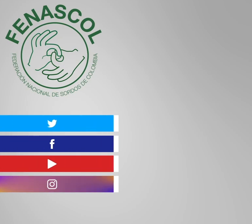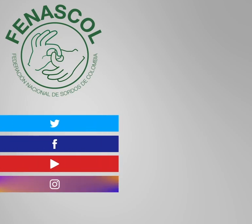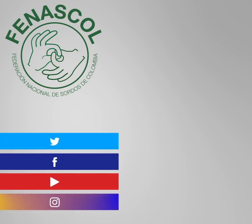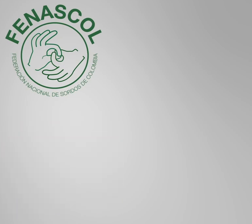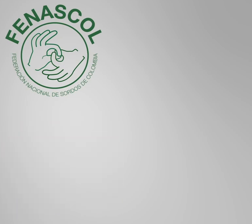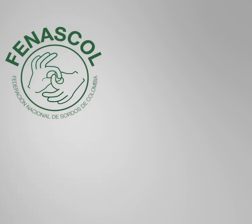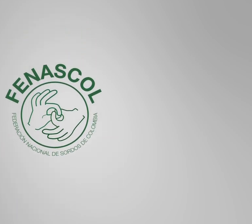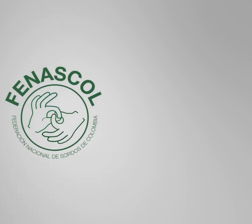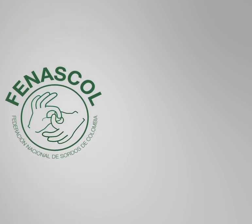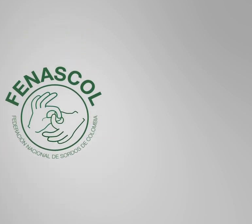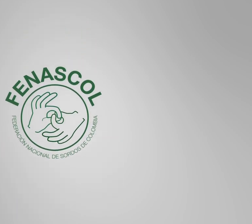Gracias,